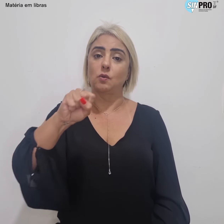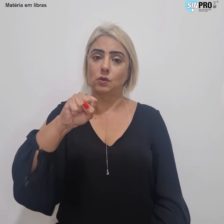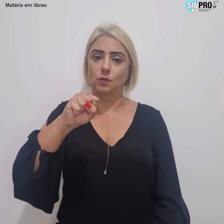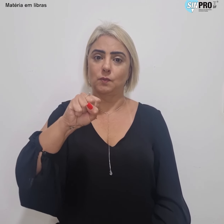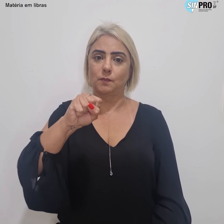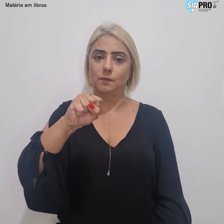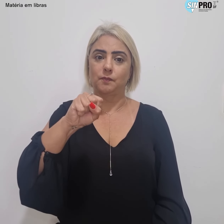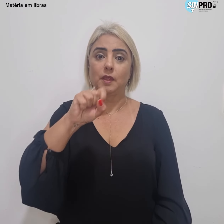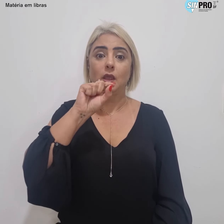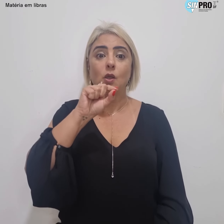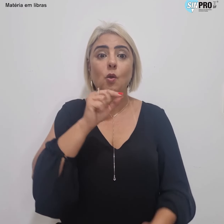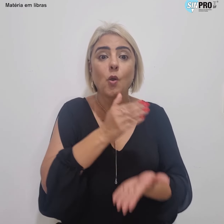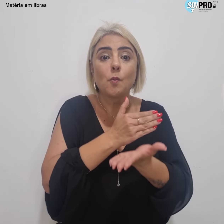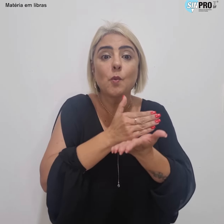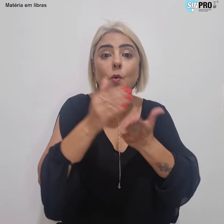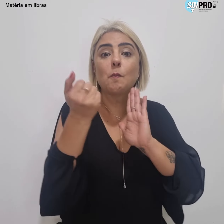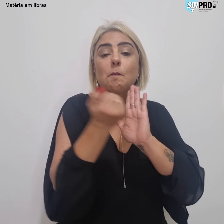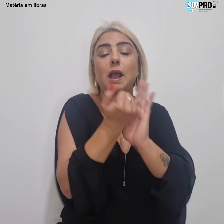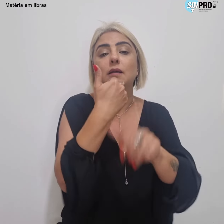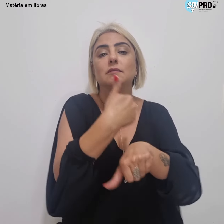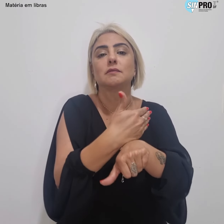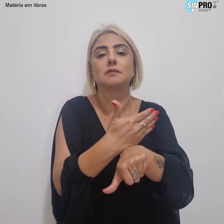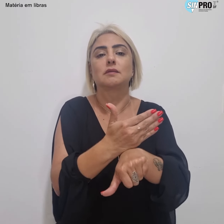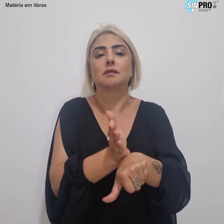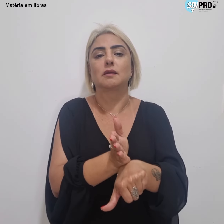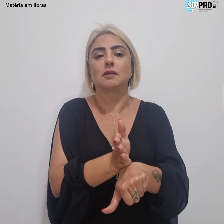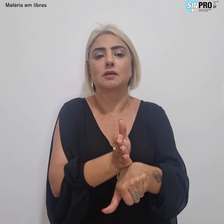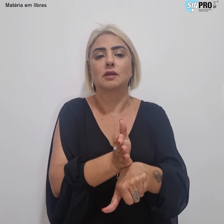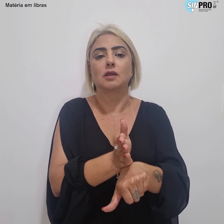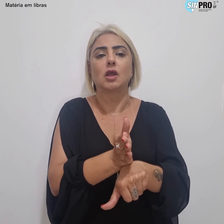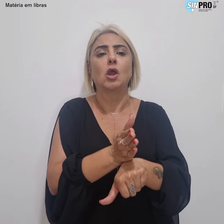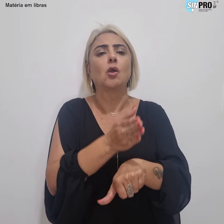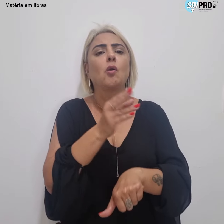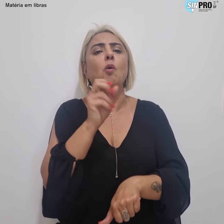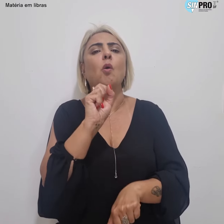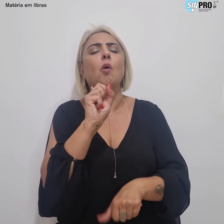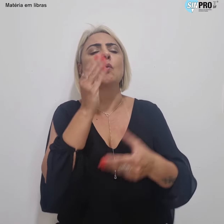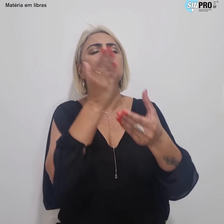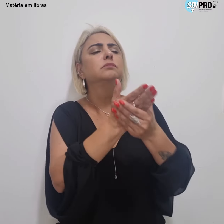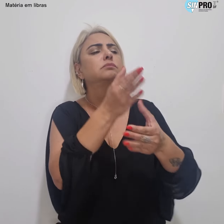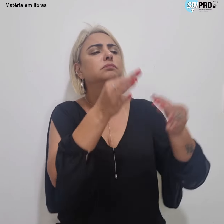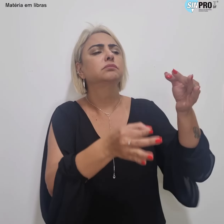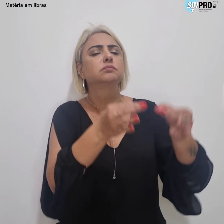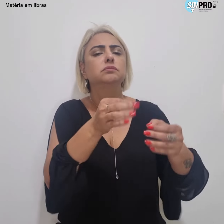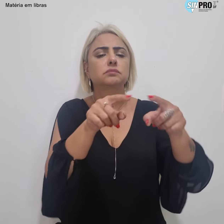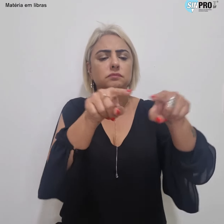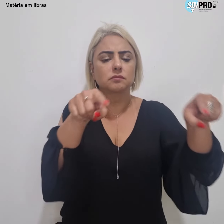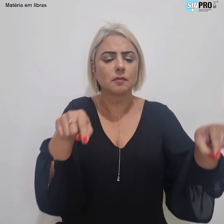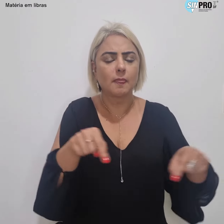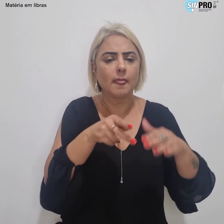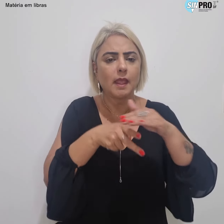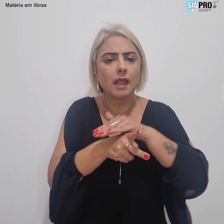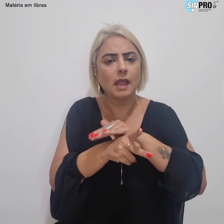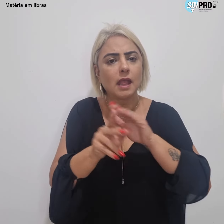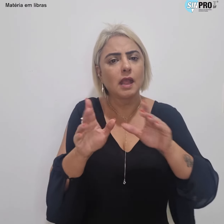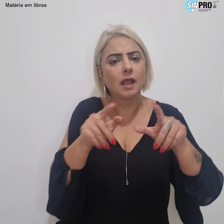1988 como marco temporal, com o julgamento da questão da reserva de Raposa Serra do Sol